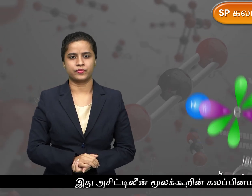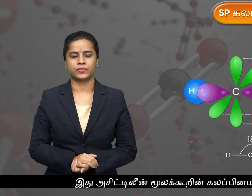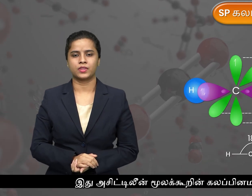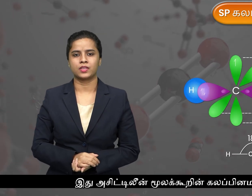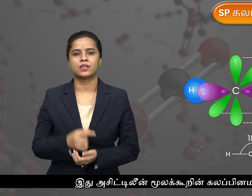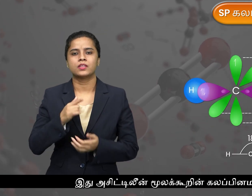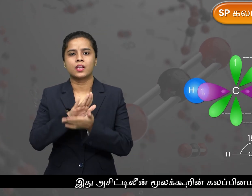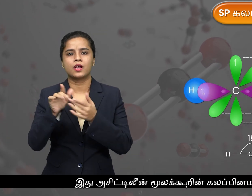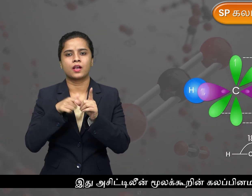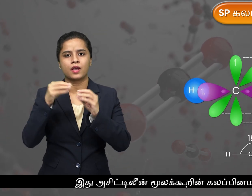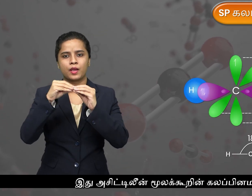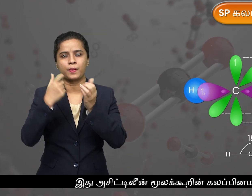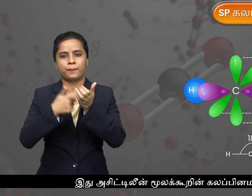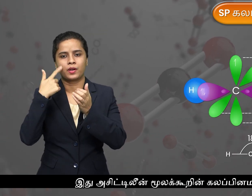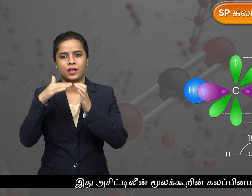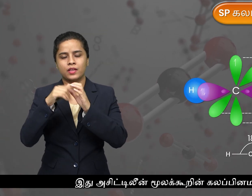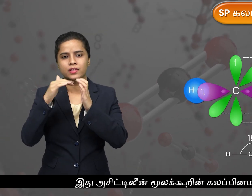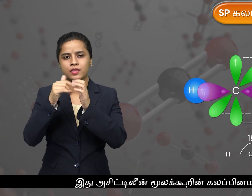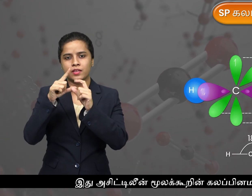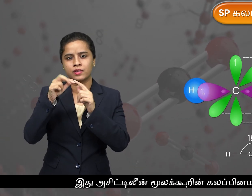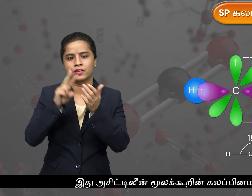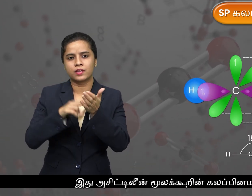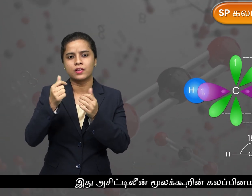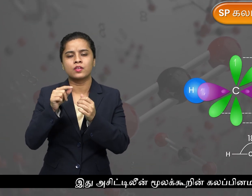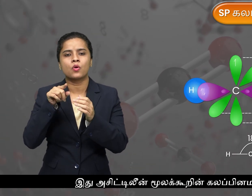இது அசிட்டிலீன் மூலக்கூறின் கலப்பினமாகும்.